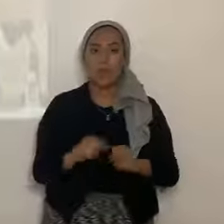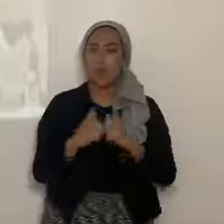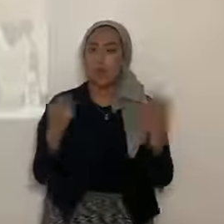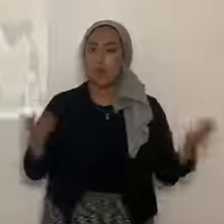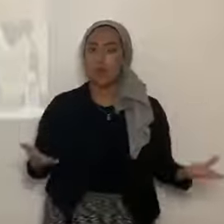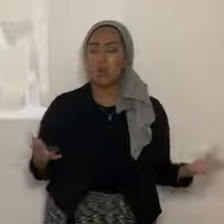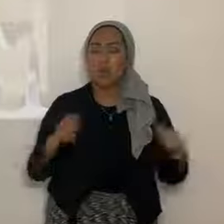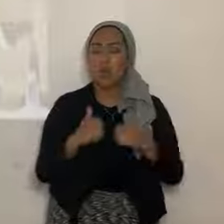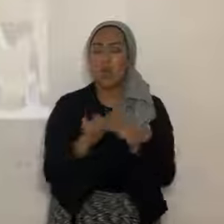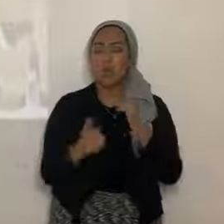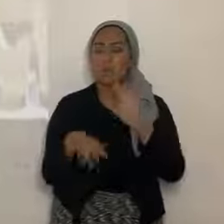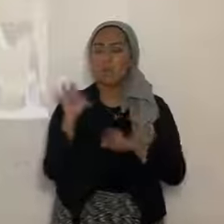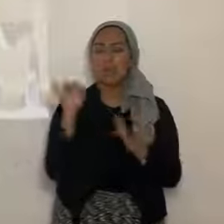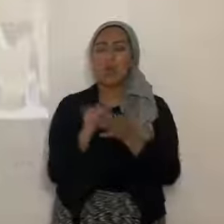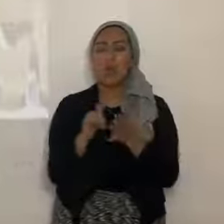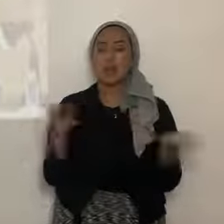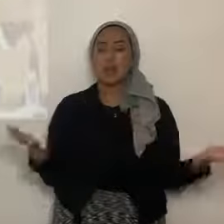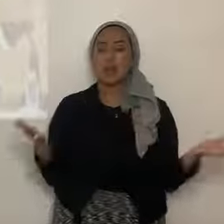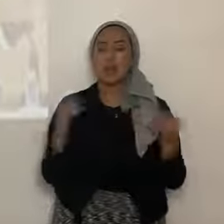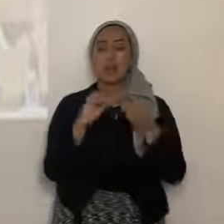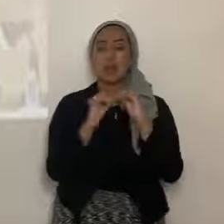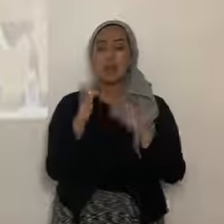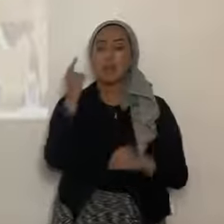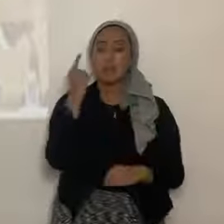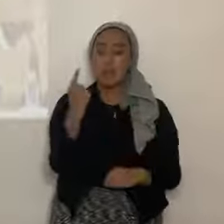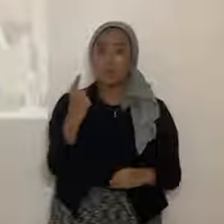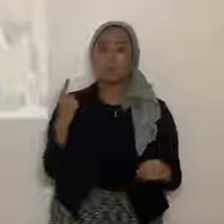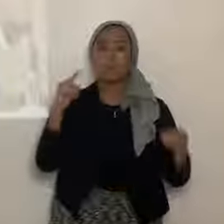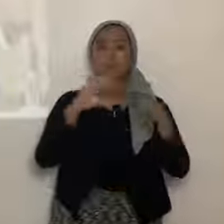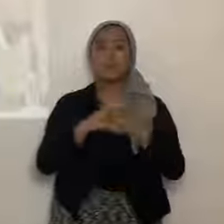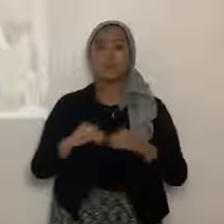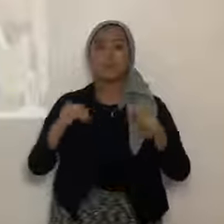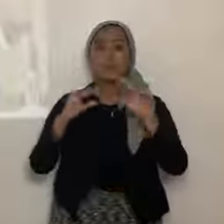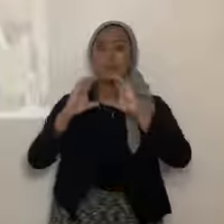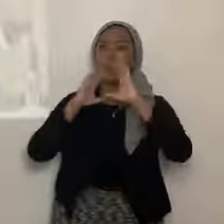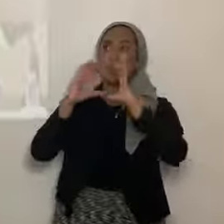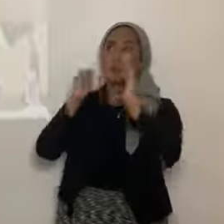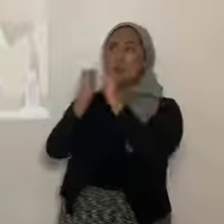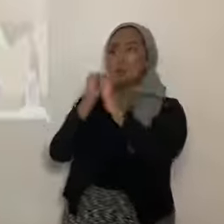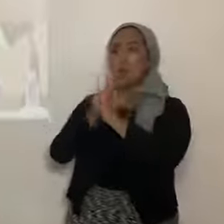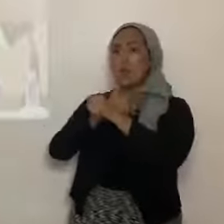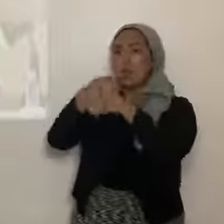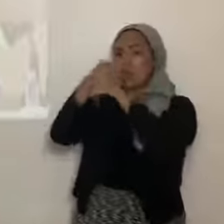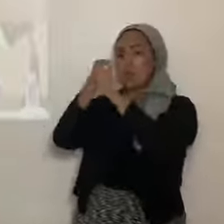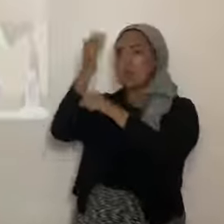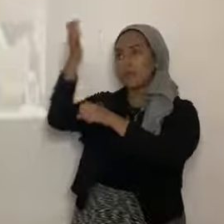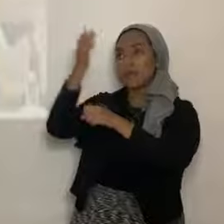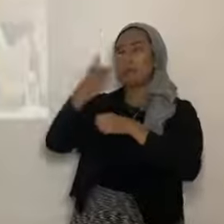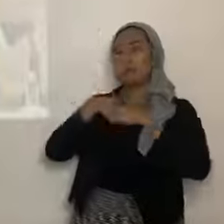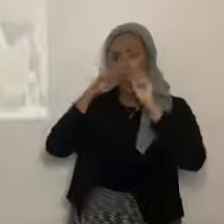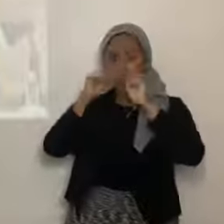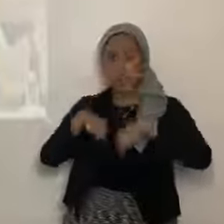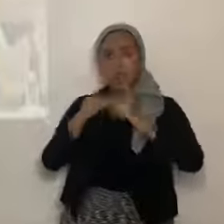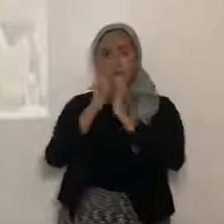¿Cómo se logra esto? Uno, hablando con nuestro Creador. No decir, podemos hacer oraciones repetitivas,